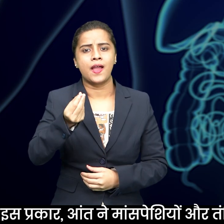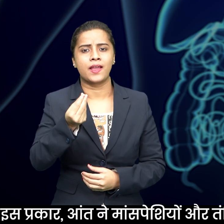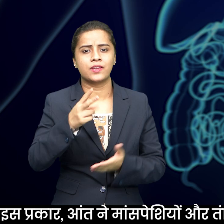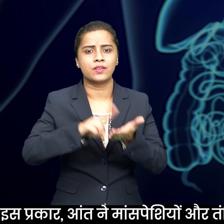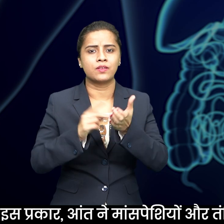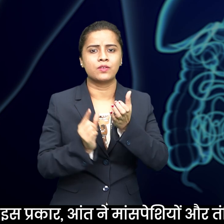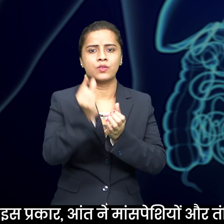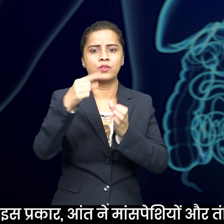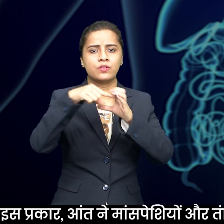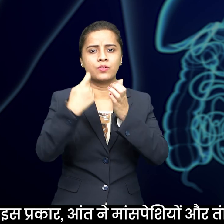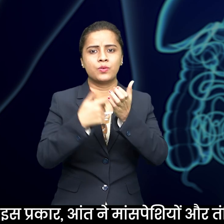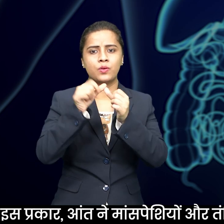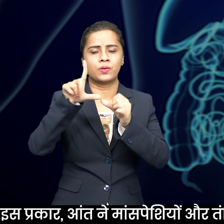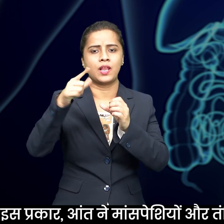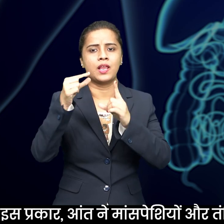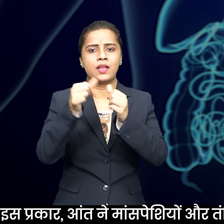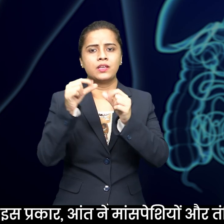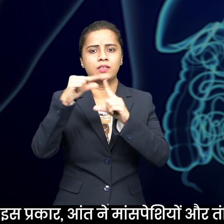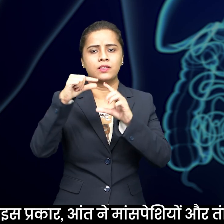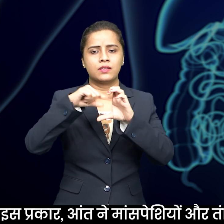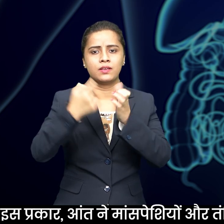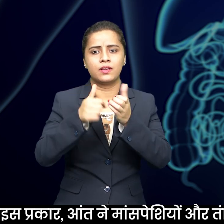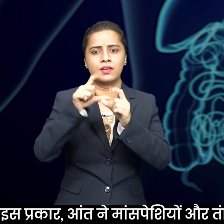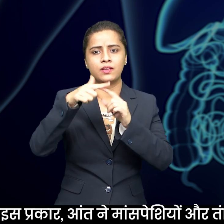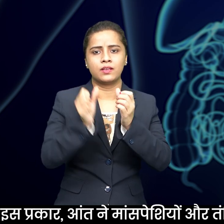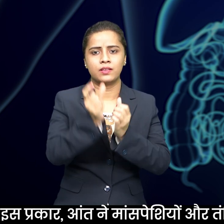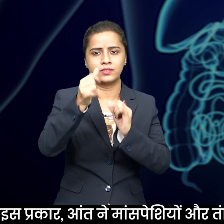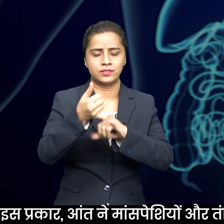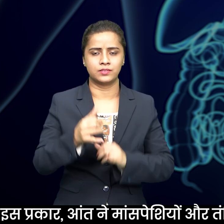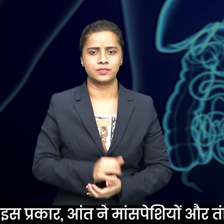समन्वित गति को विकास देता है।